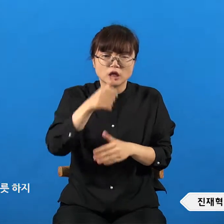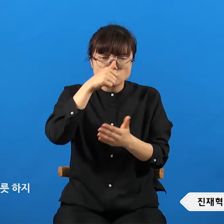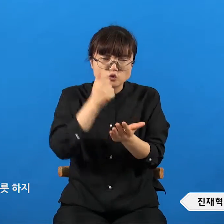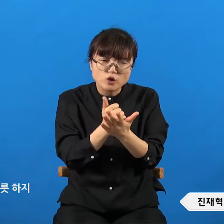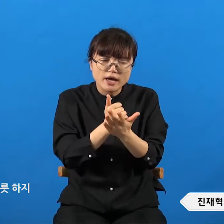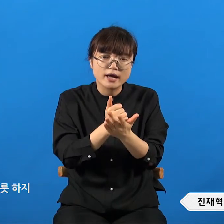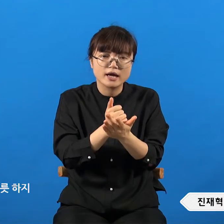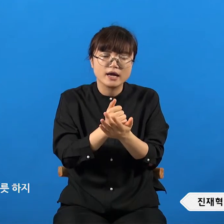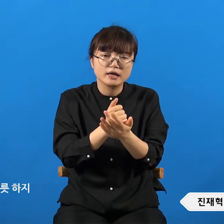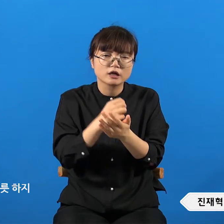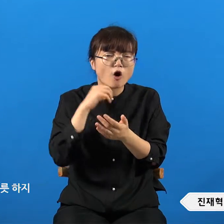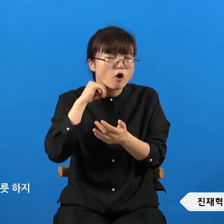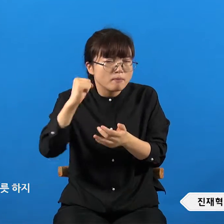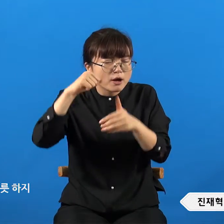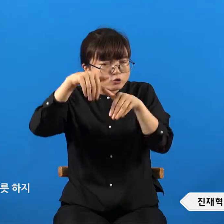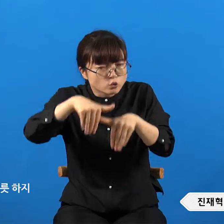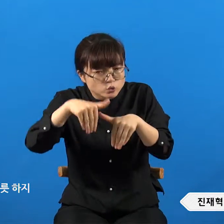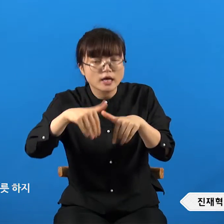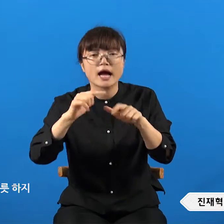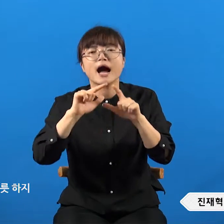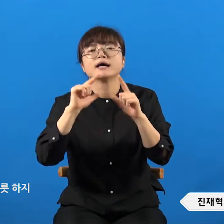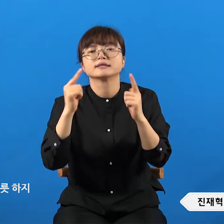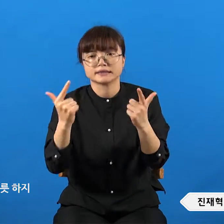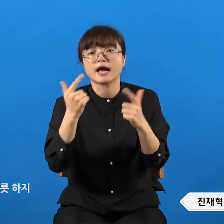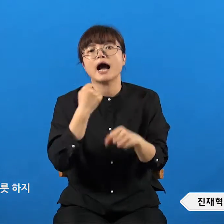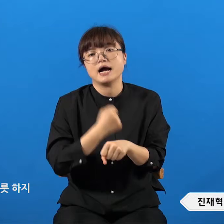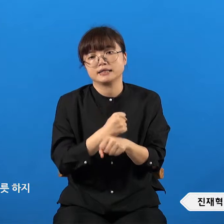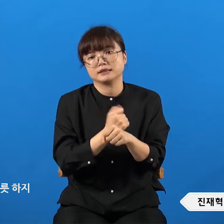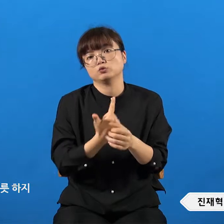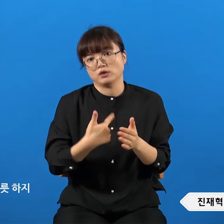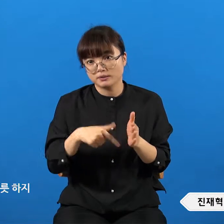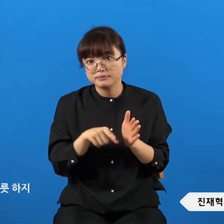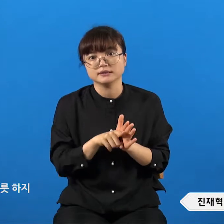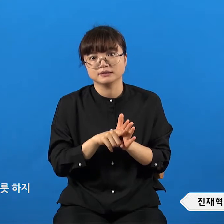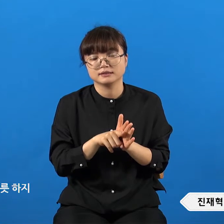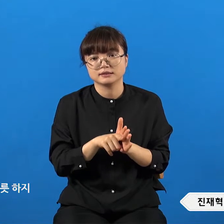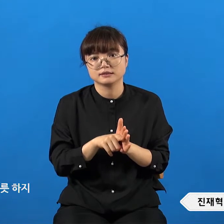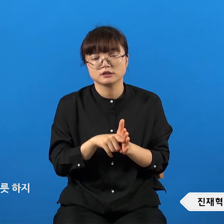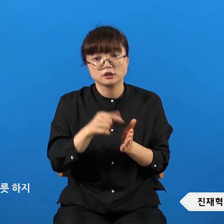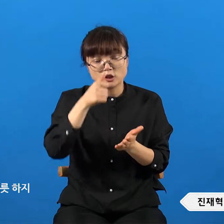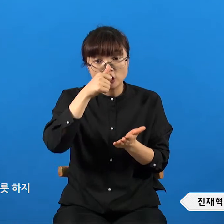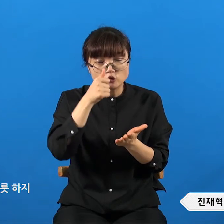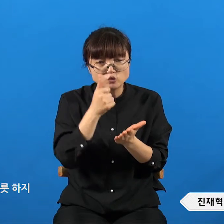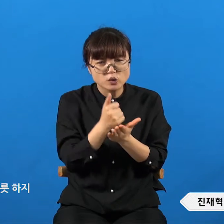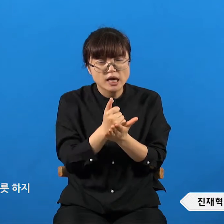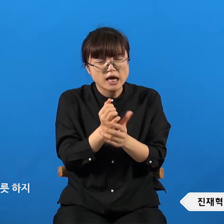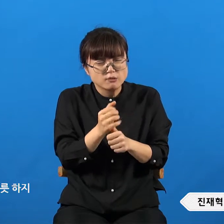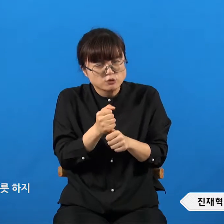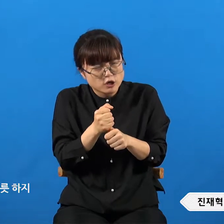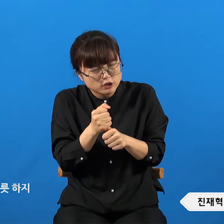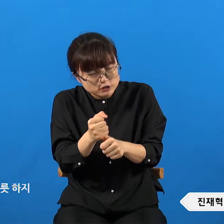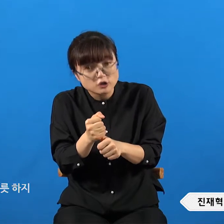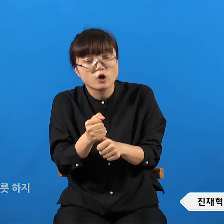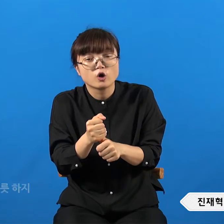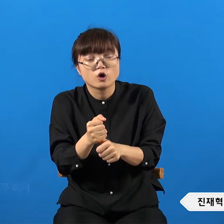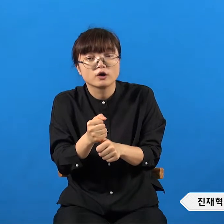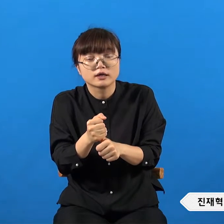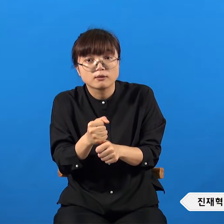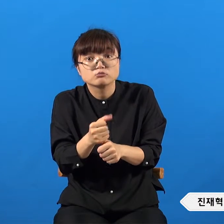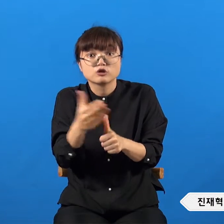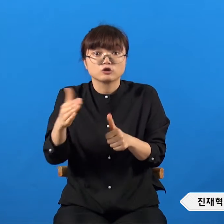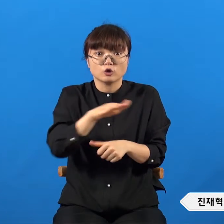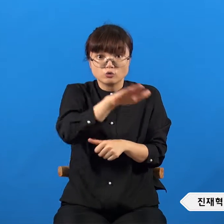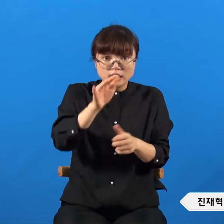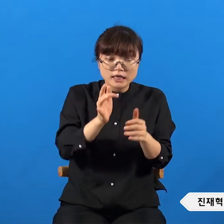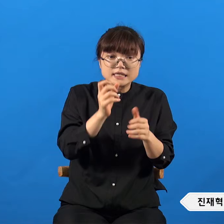우리가 죄에게 종노릇하지 아니하려 함이니. 죄에 놓였던 우리가 이미 그리스도와